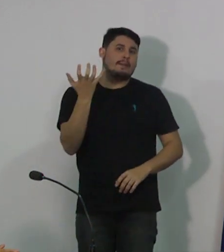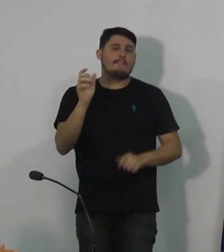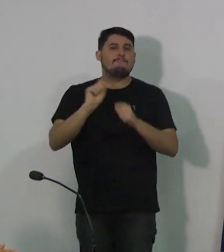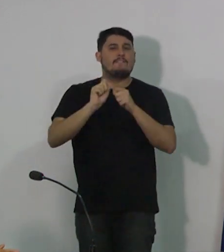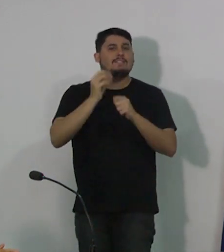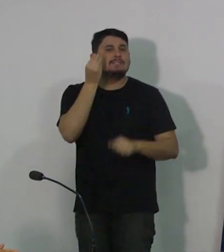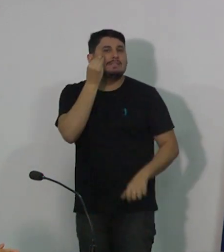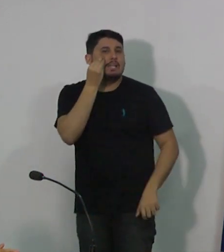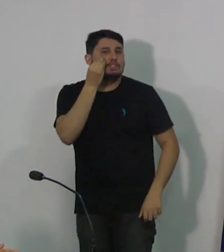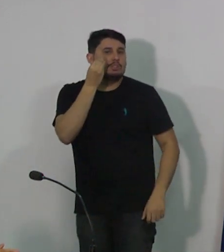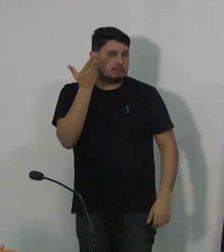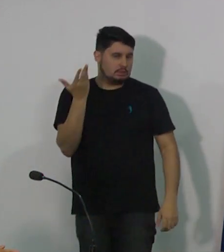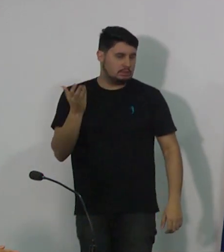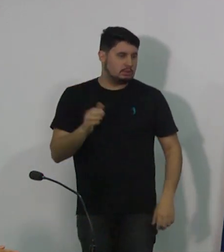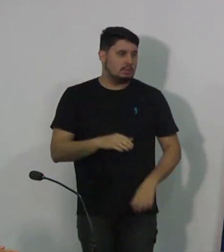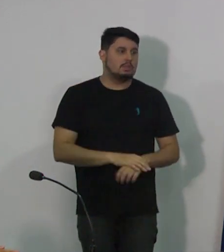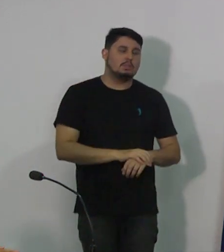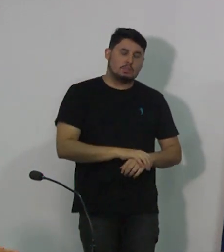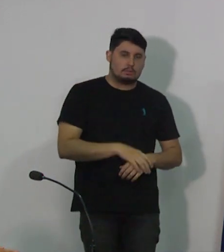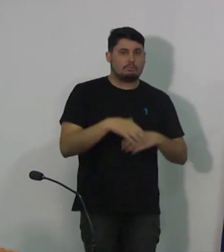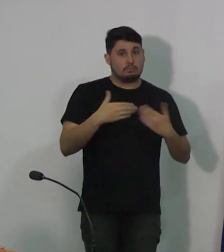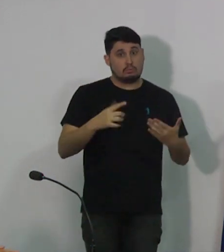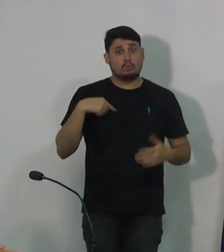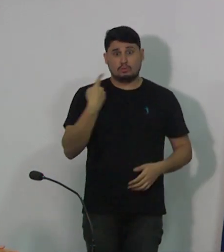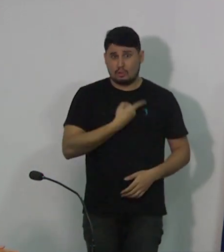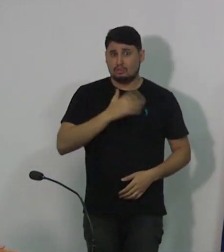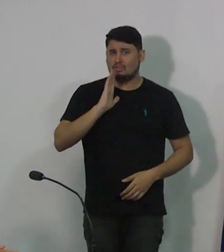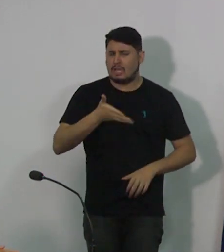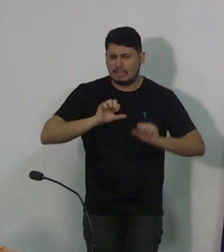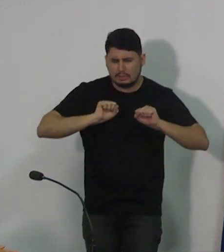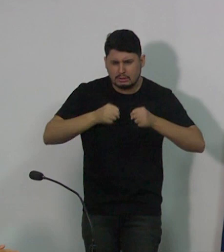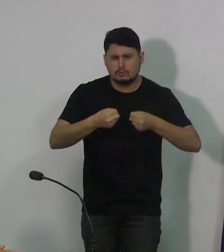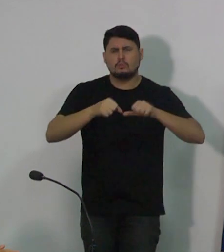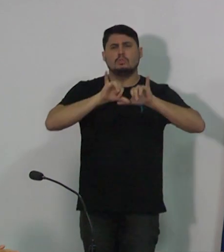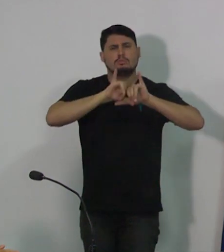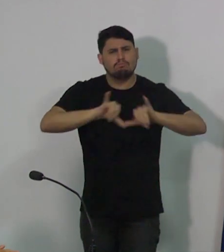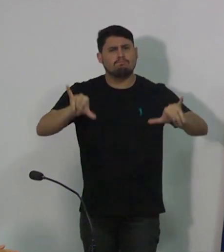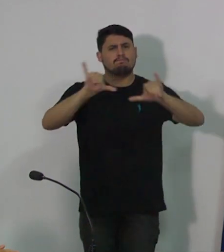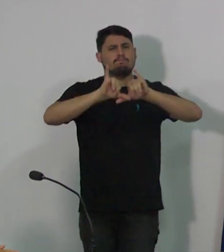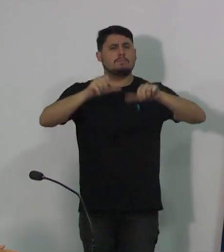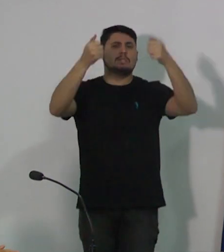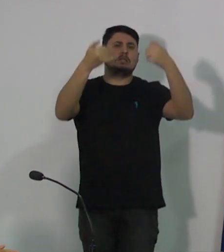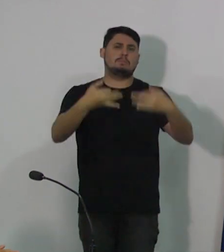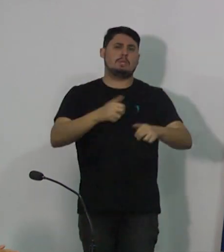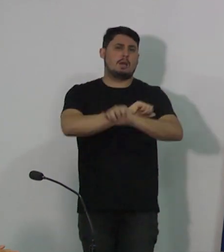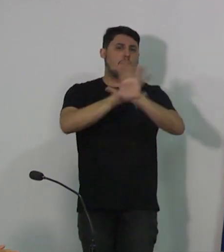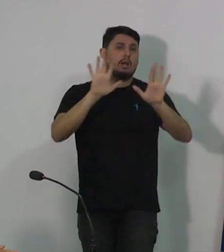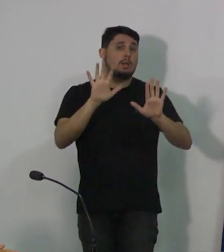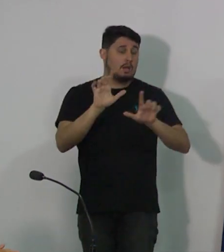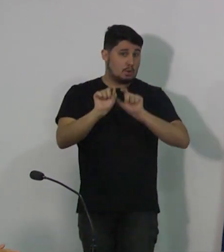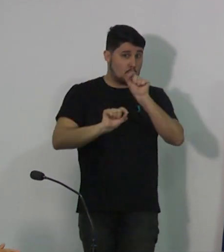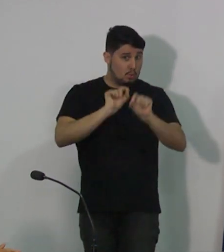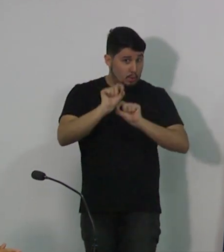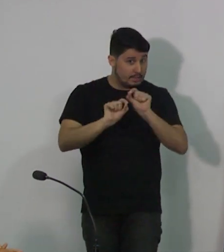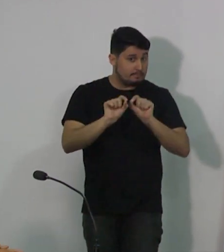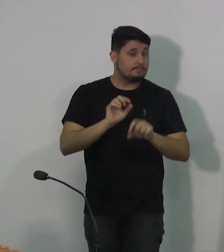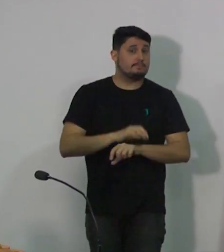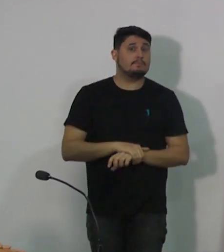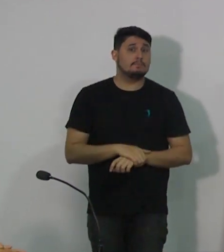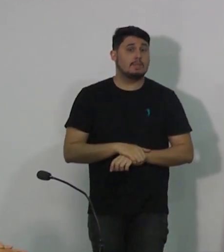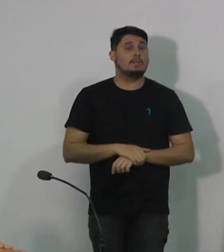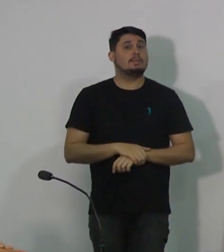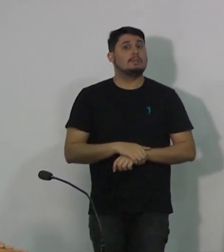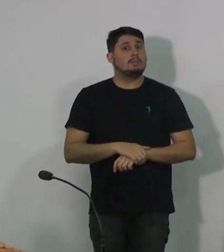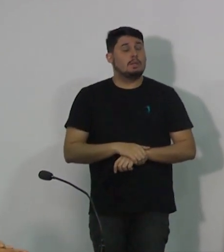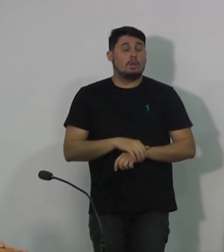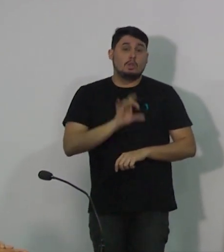um esforço para que as pessoas entendam que nesse momento o interessante desde que haja a possibilidade de só